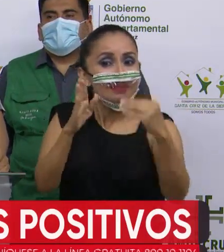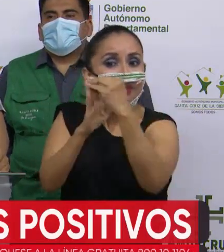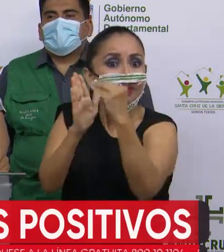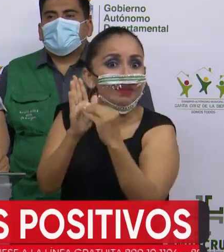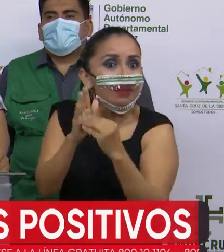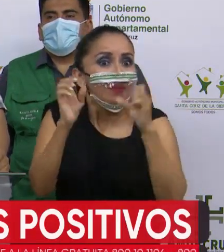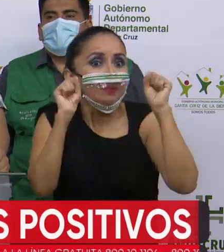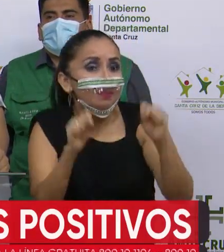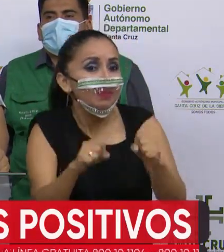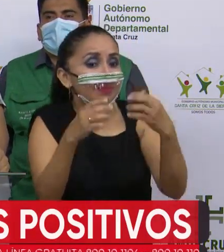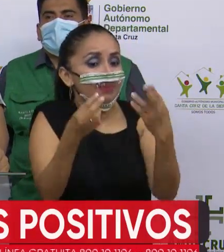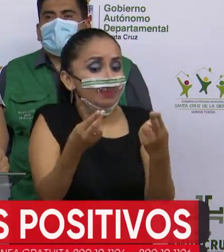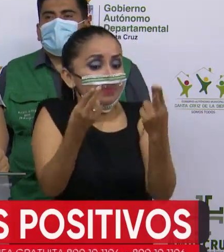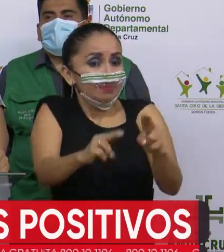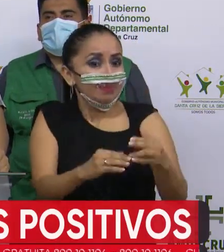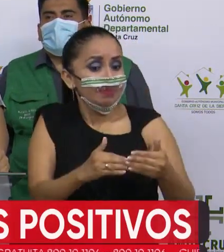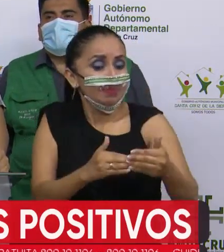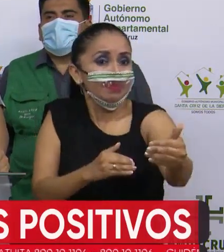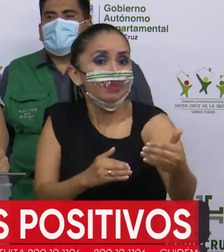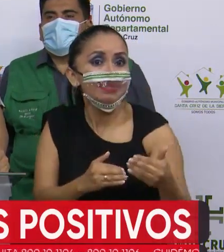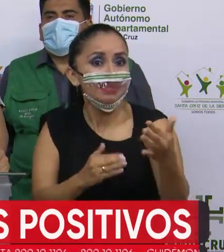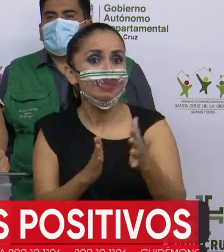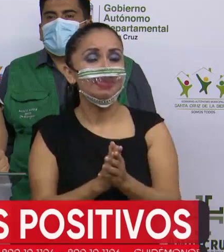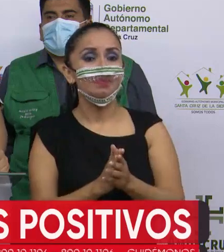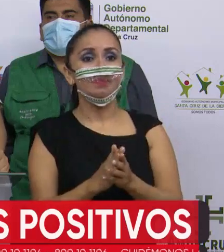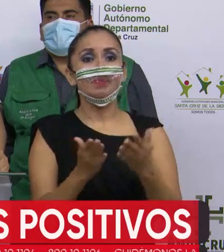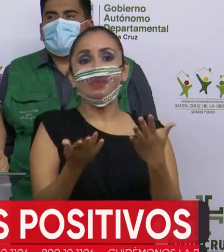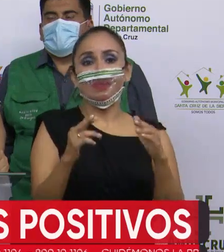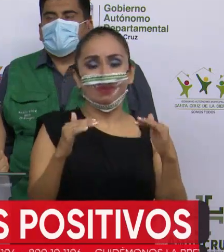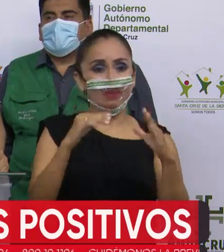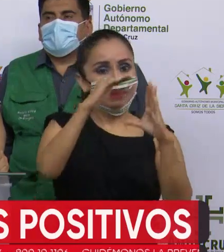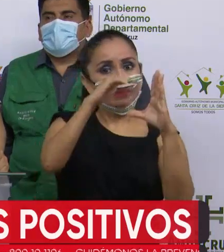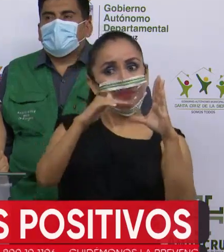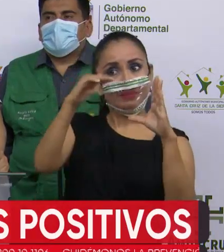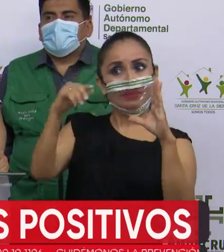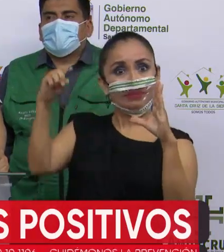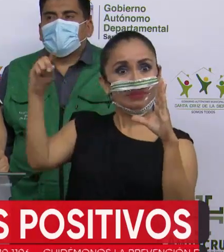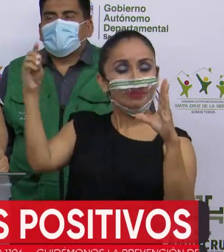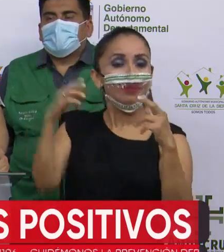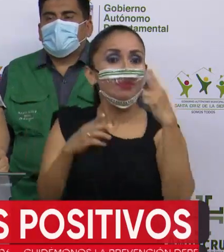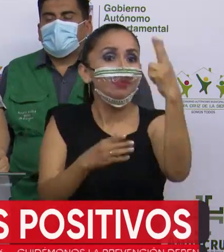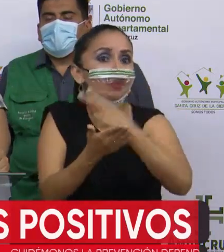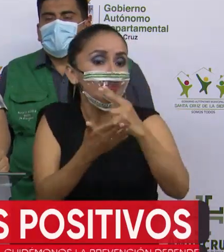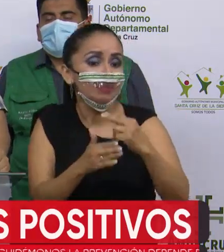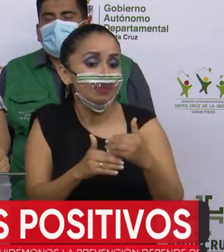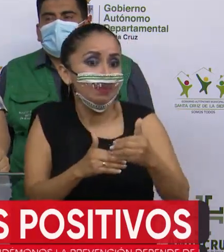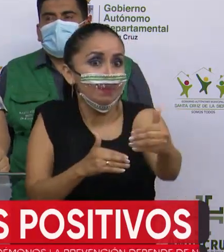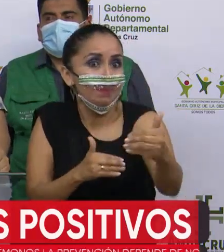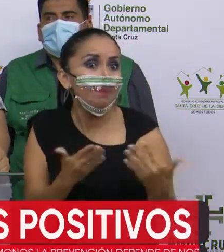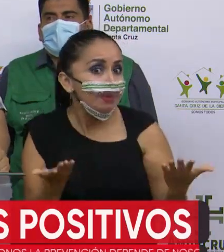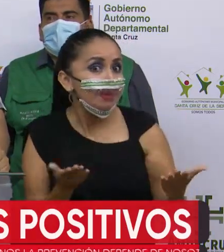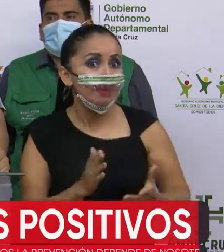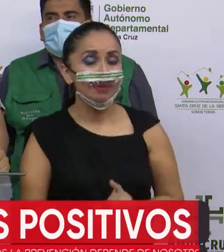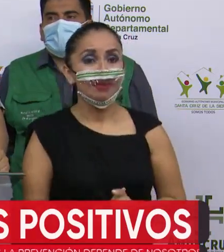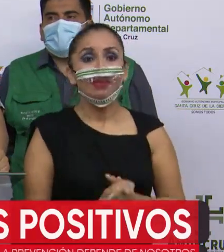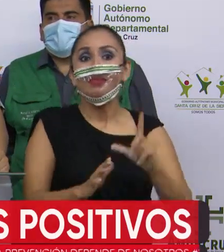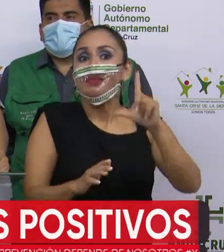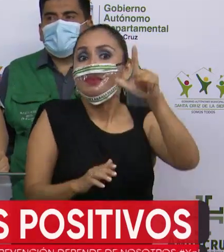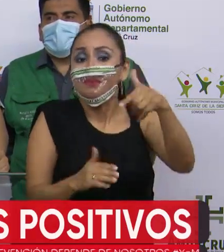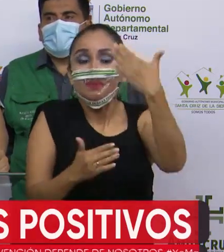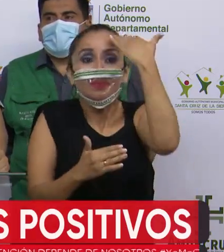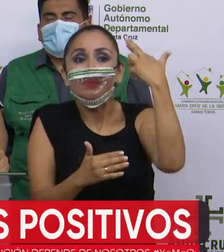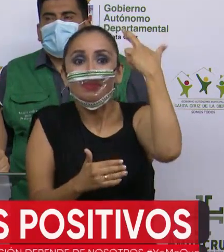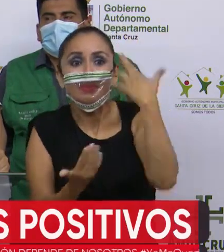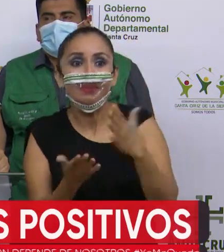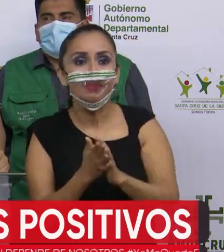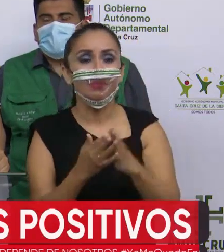pueda tener la curva epidemiológica en las próximas 2 semanas epidemiológicas después